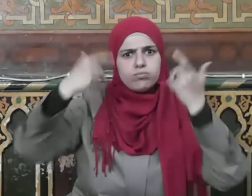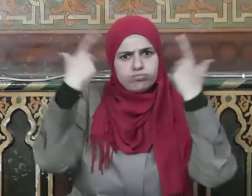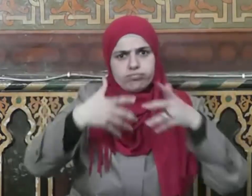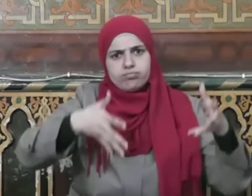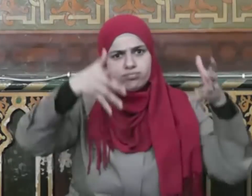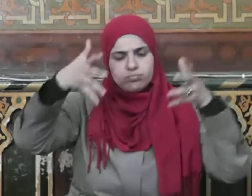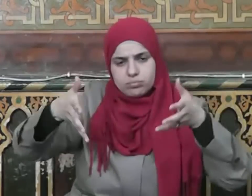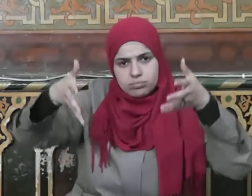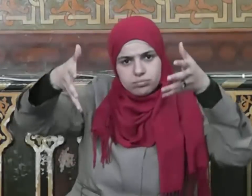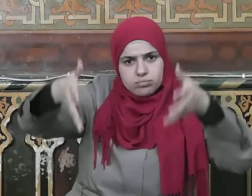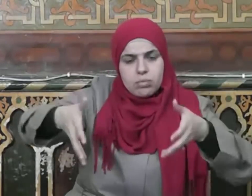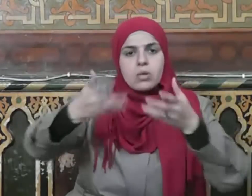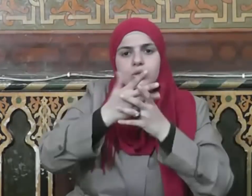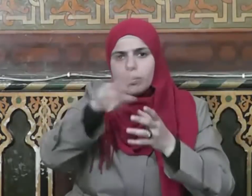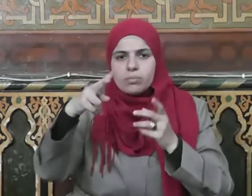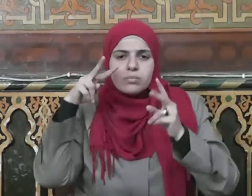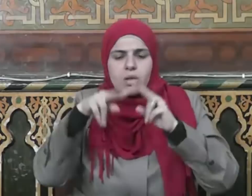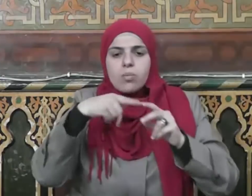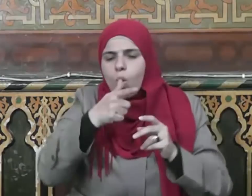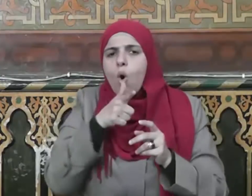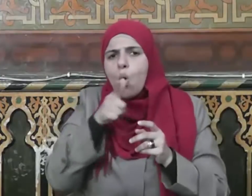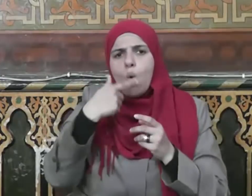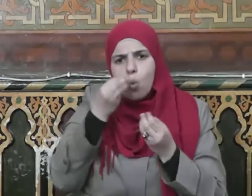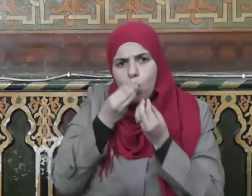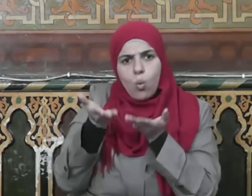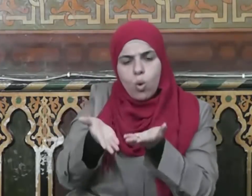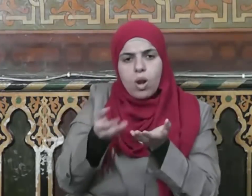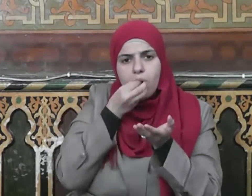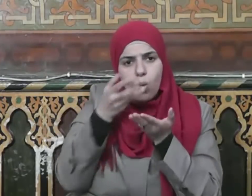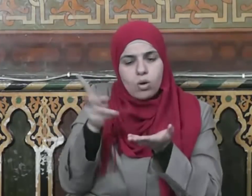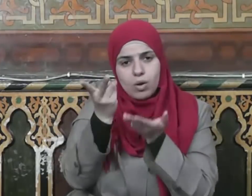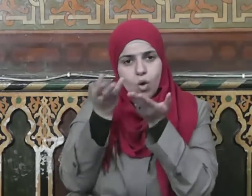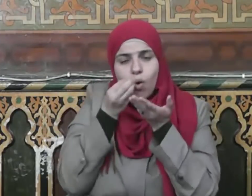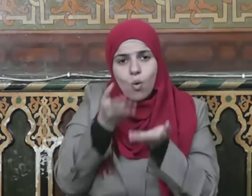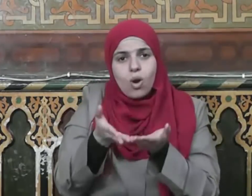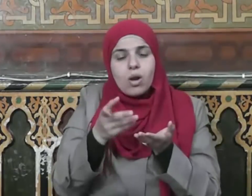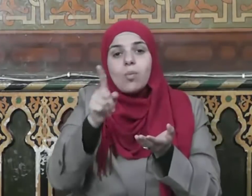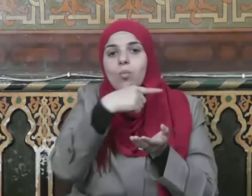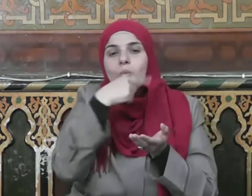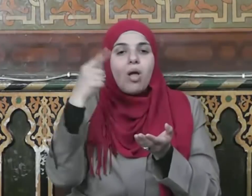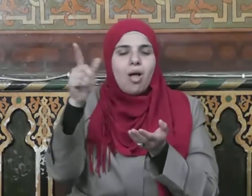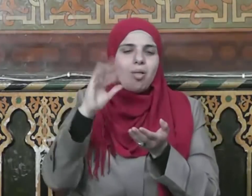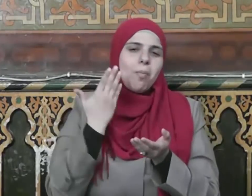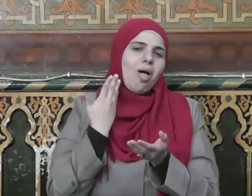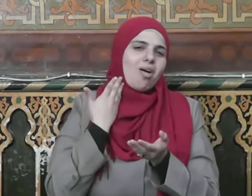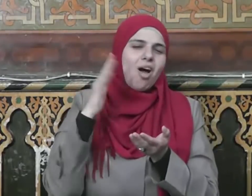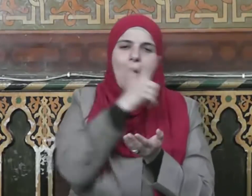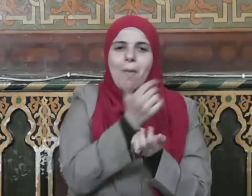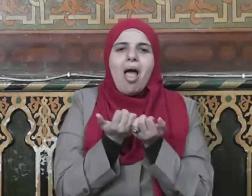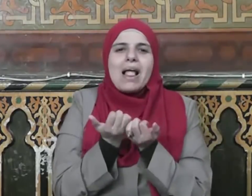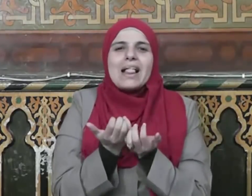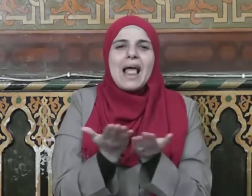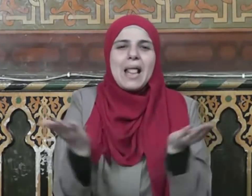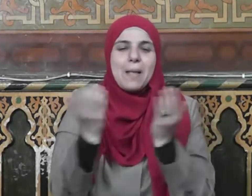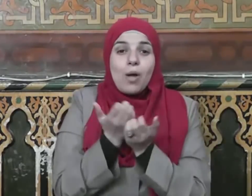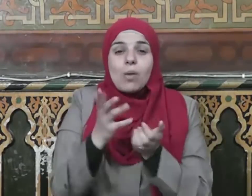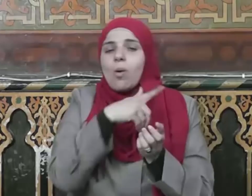فقربه إليهم قال ألا تأكلون. ولعظم كرمه وجوده لقب عليه السلام